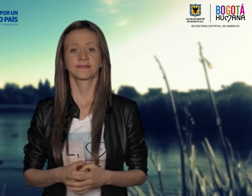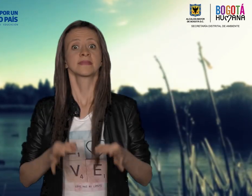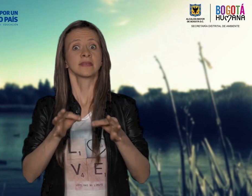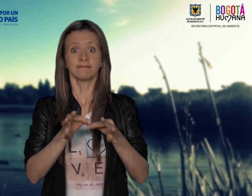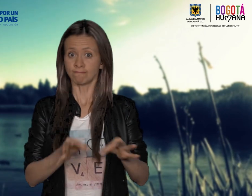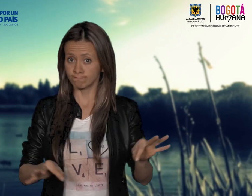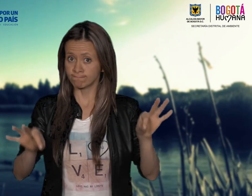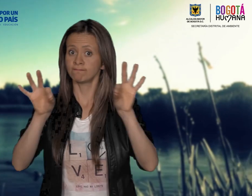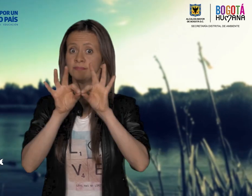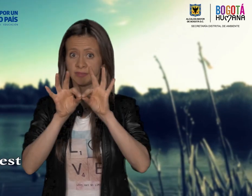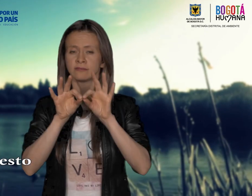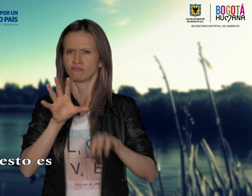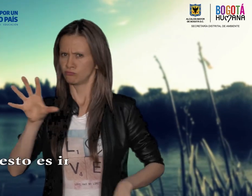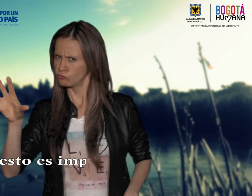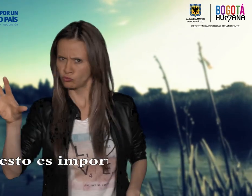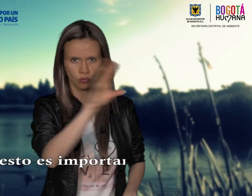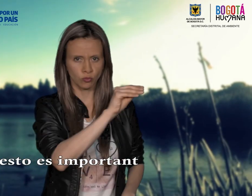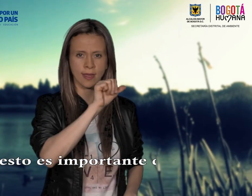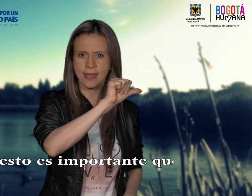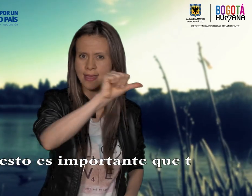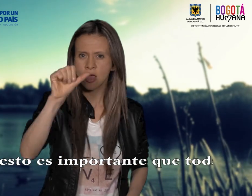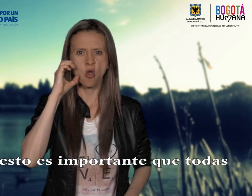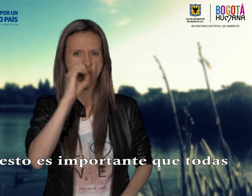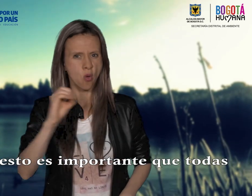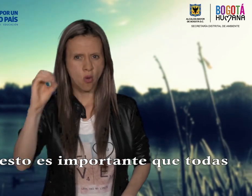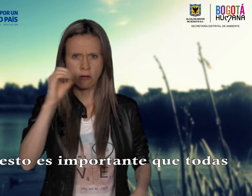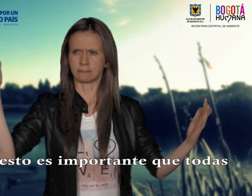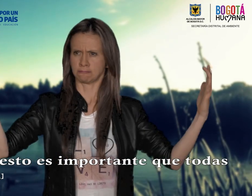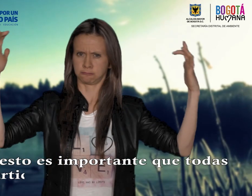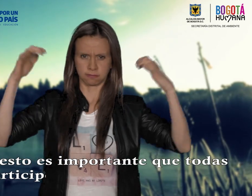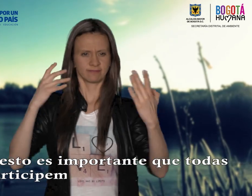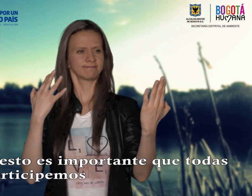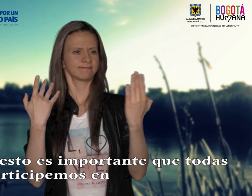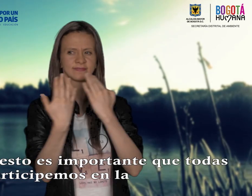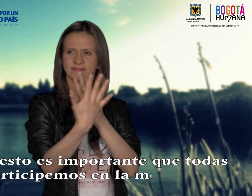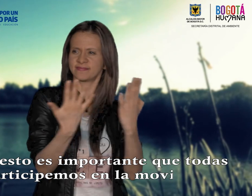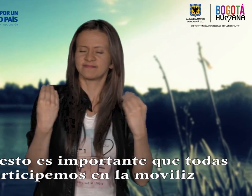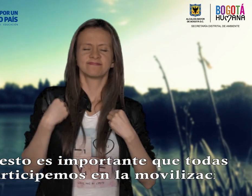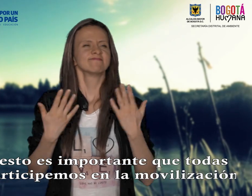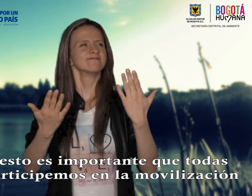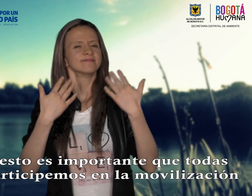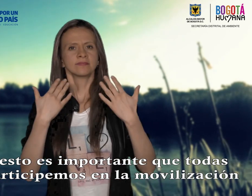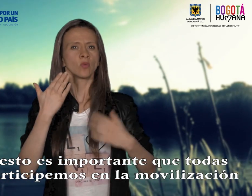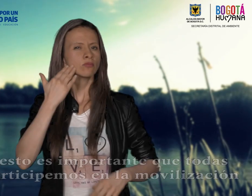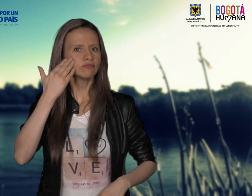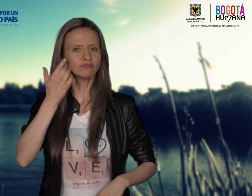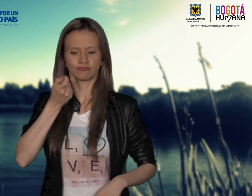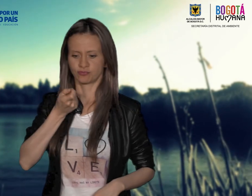Por todo esto es importante que todas y todos participemos en la movilización por la justicia